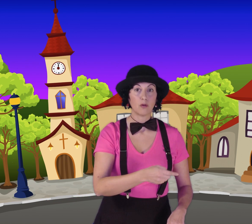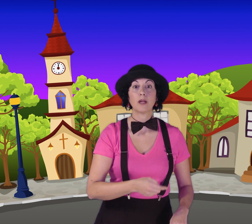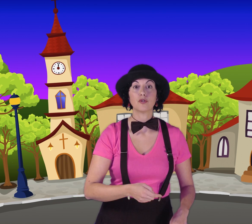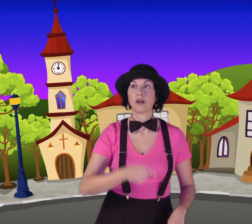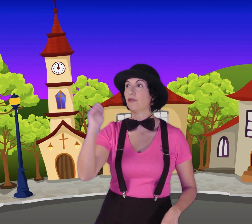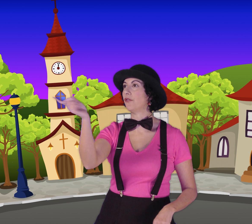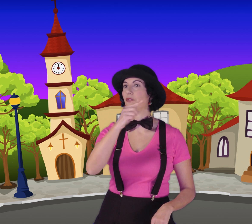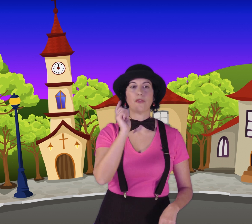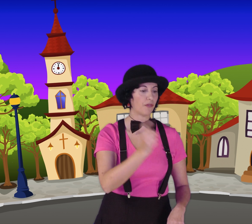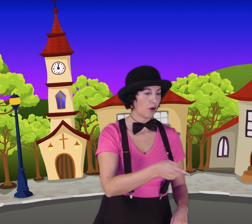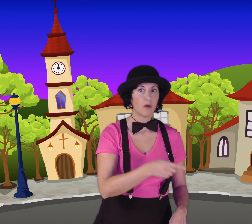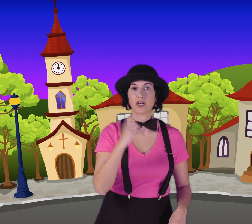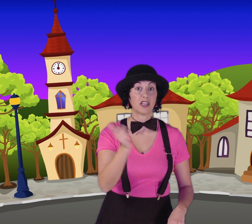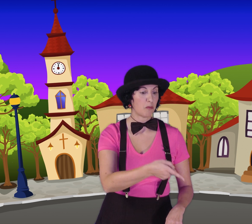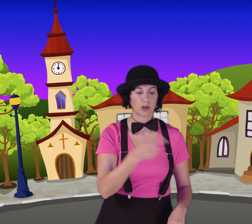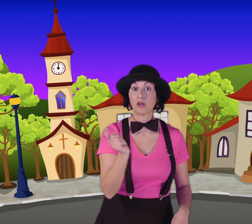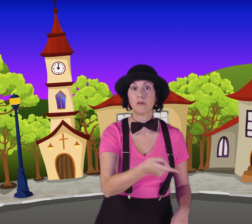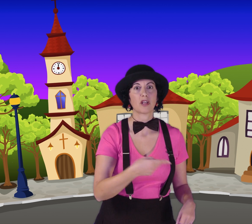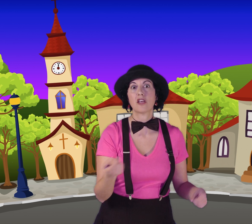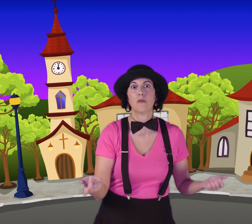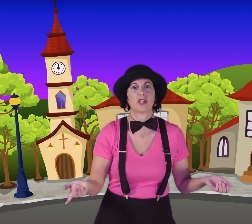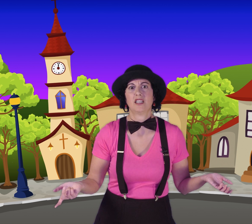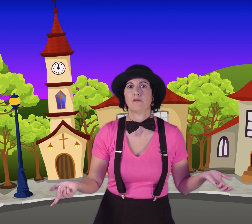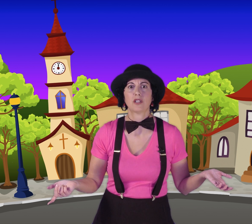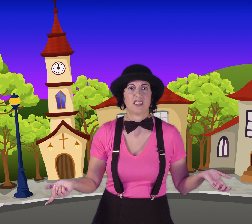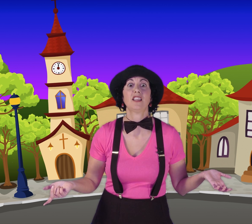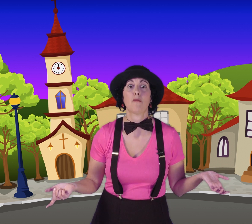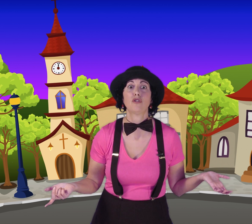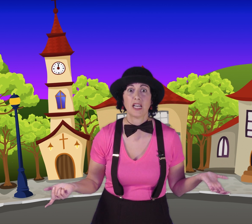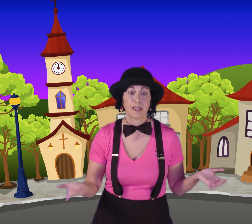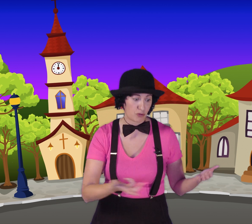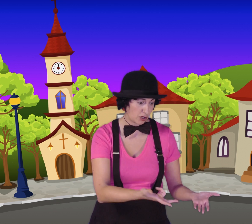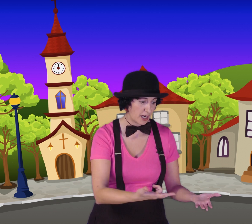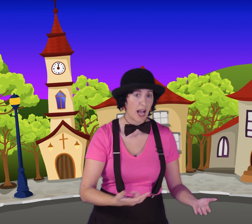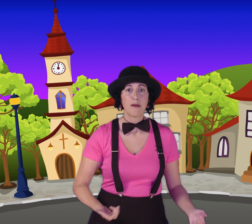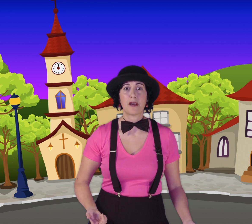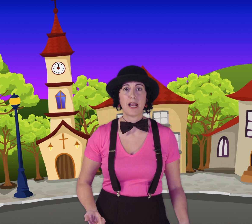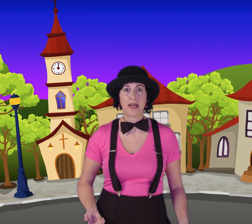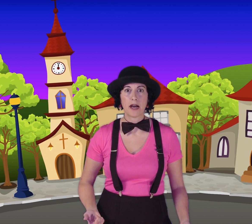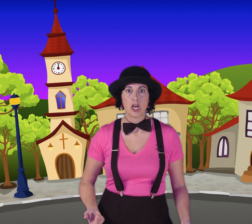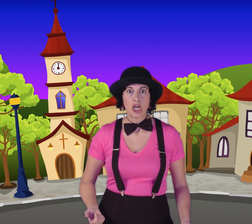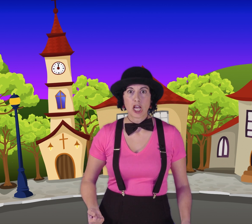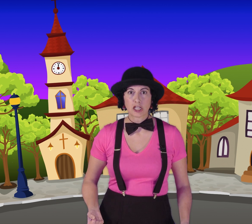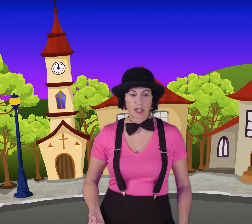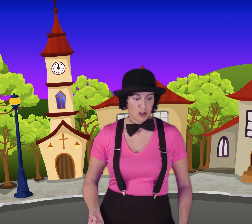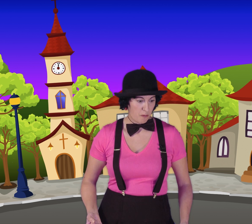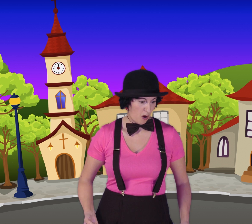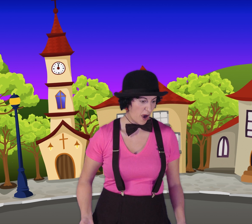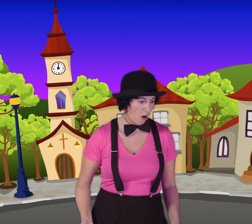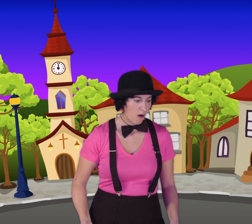Una mosca. 2 moscas. 3 moscas. 4 moscas. 5 moscas. 6 moscas. 7 moscas se pusieron en mermelada. Y el sastrecillo. Pero bueno,